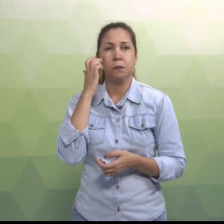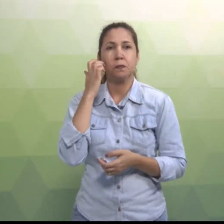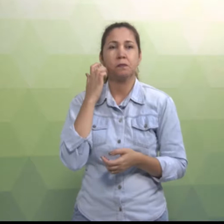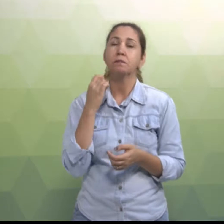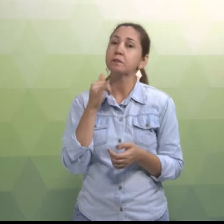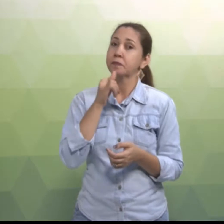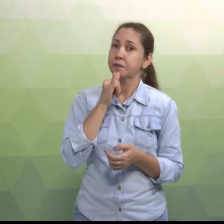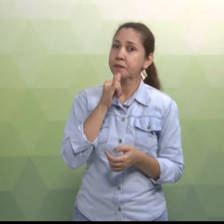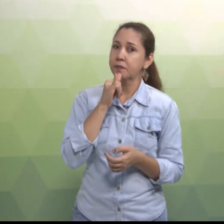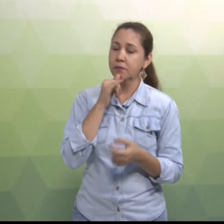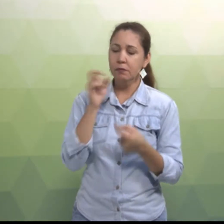surdo.